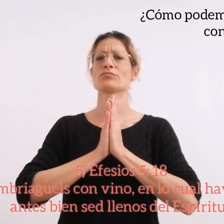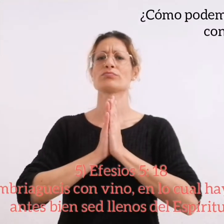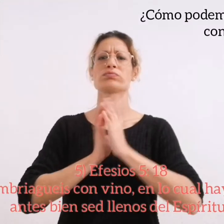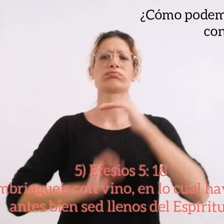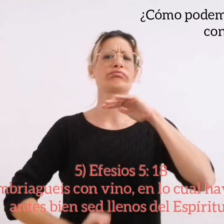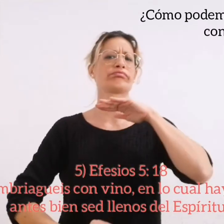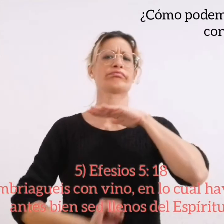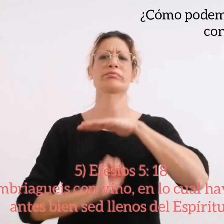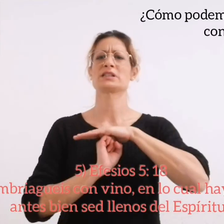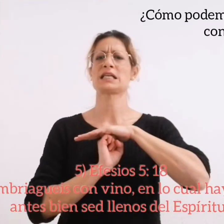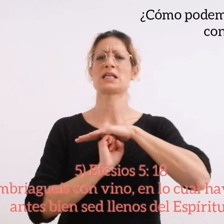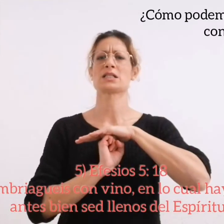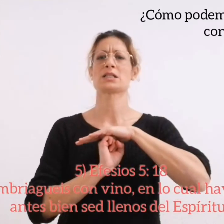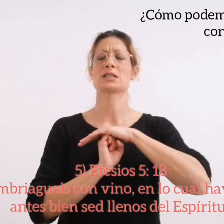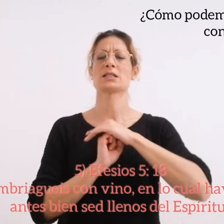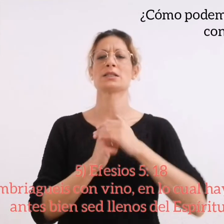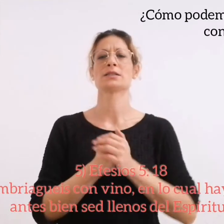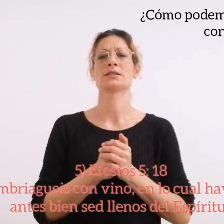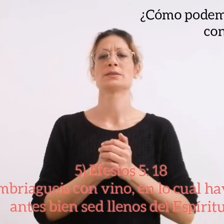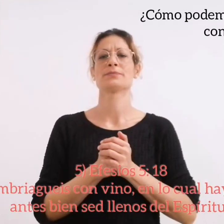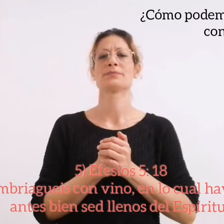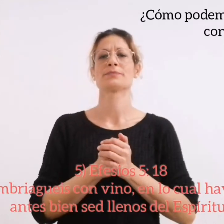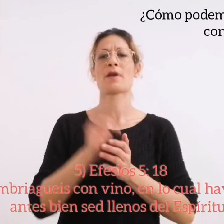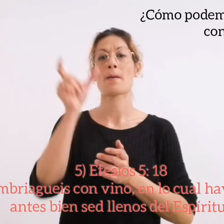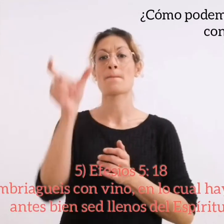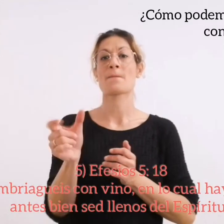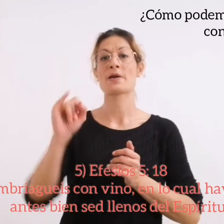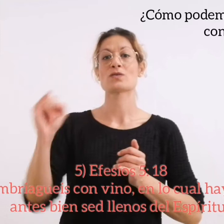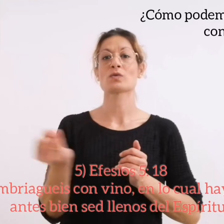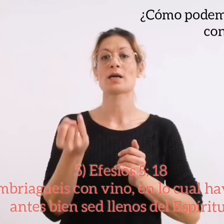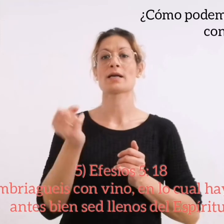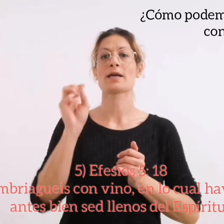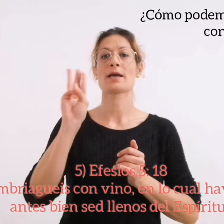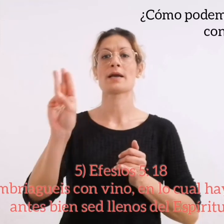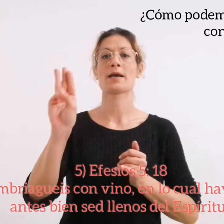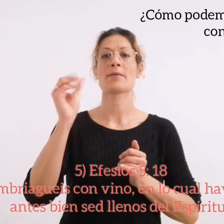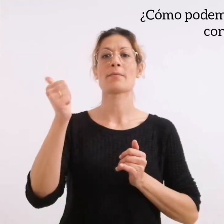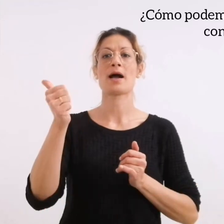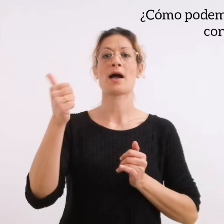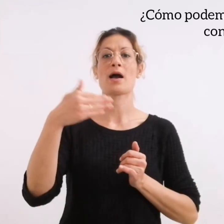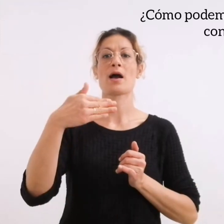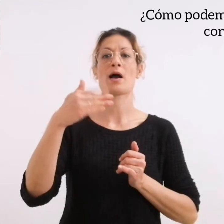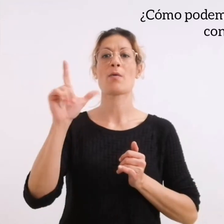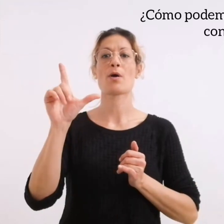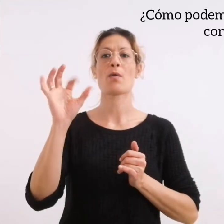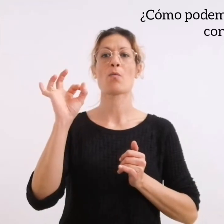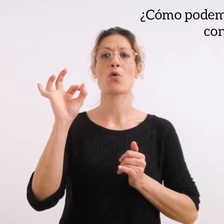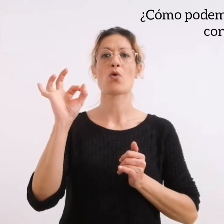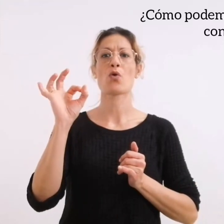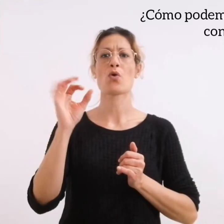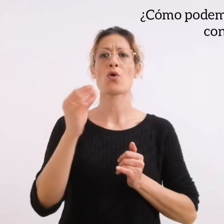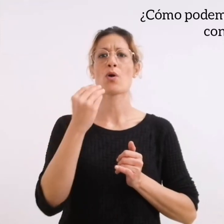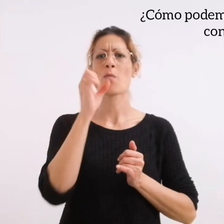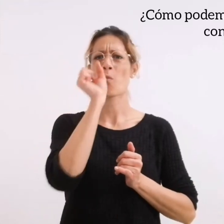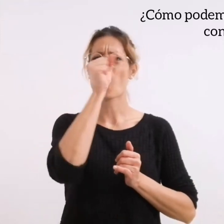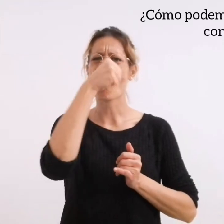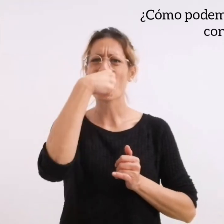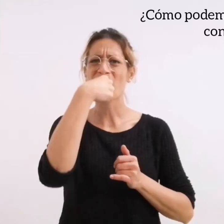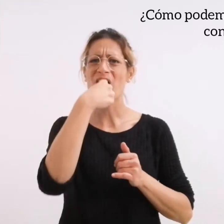El apóstol Pablo lo está hablando claramente a los hermanos de Éfeso. Que no se embriaguen con vino, dice, sino antes sed llenos